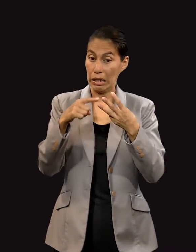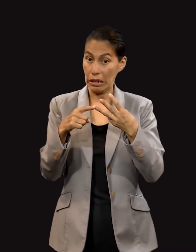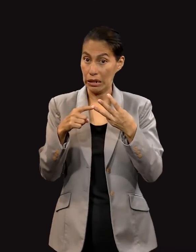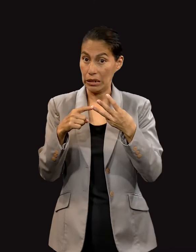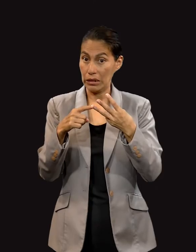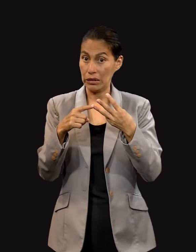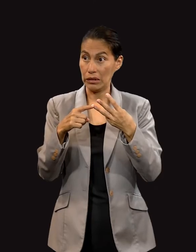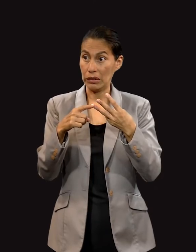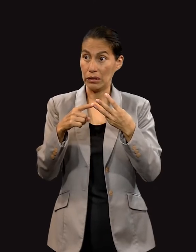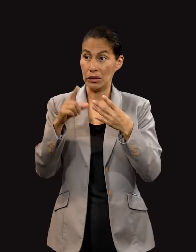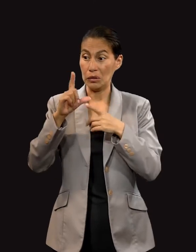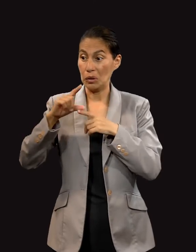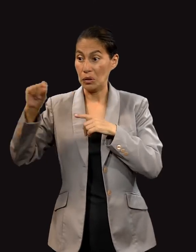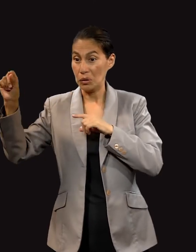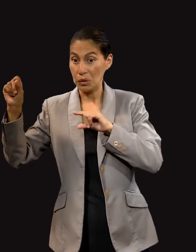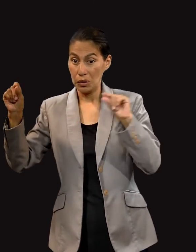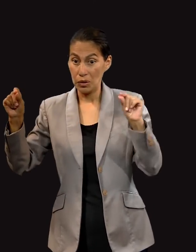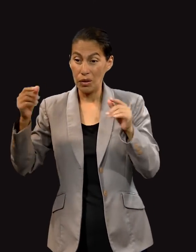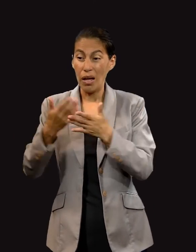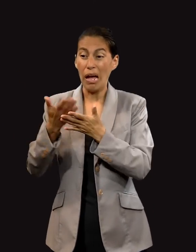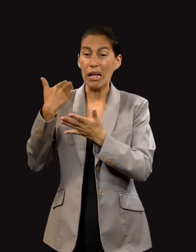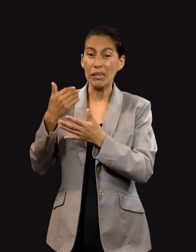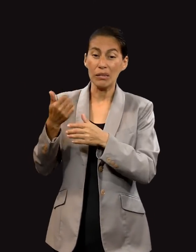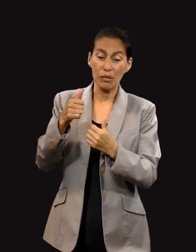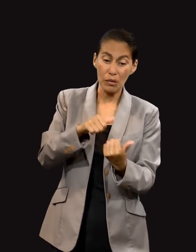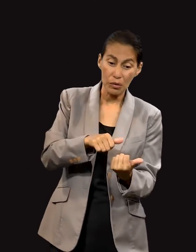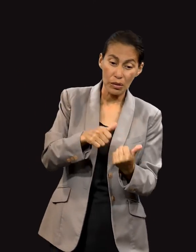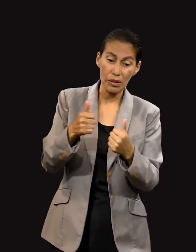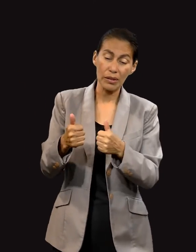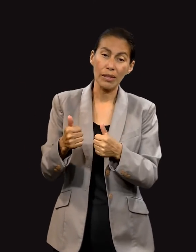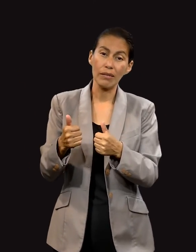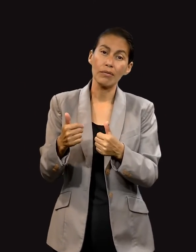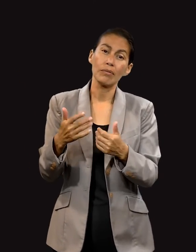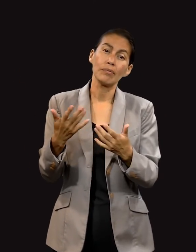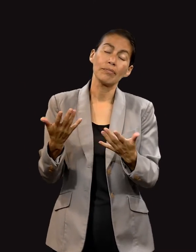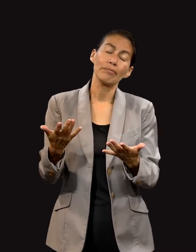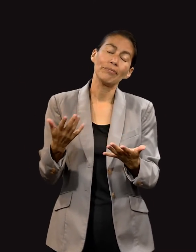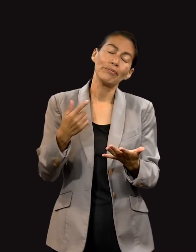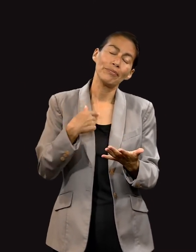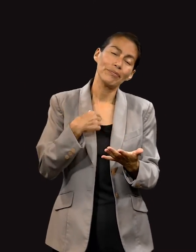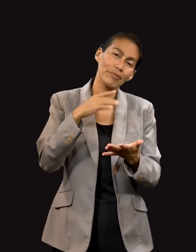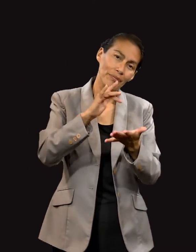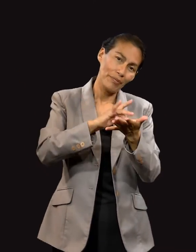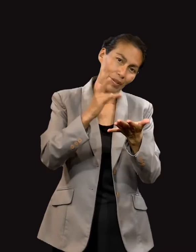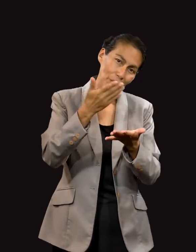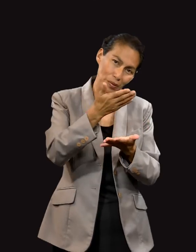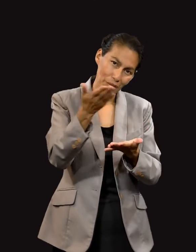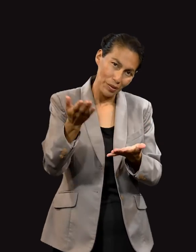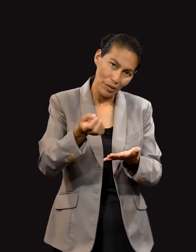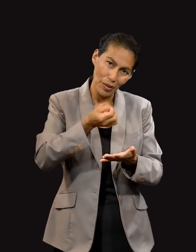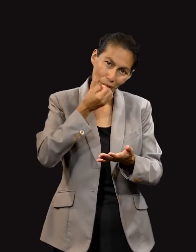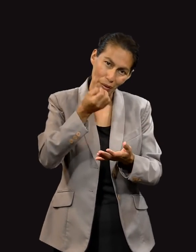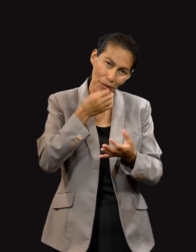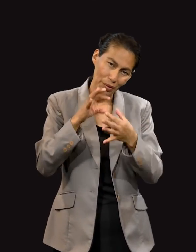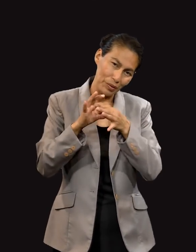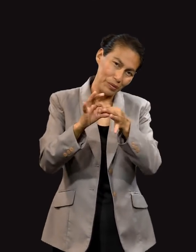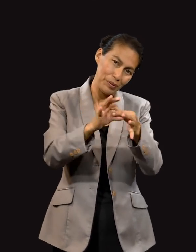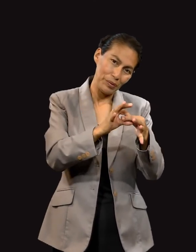hijos que todavía se han alejado, porque todos mis hijos son bautizados. Y les